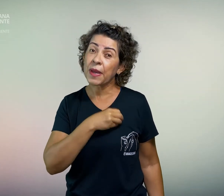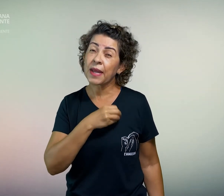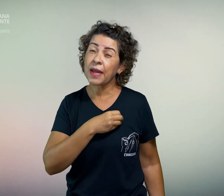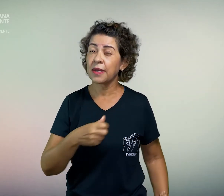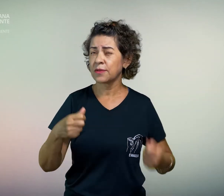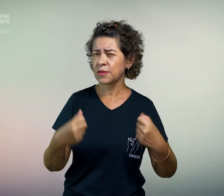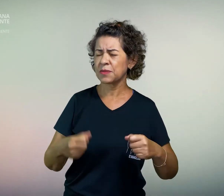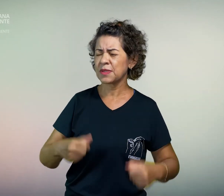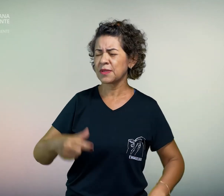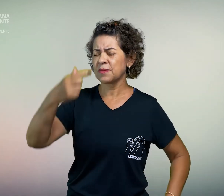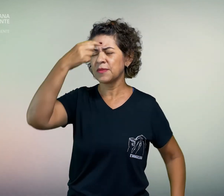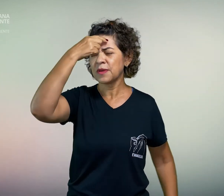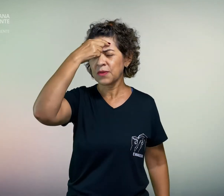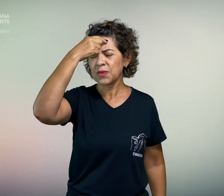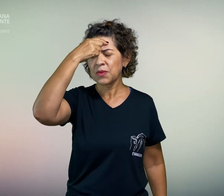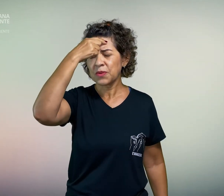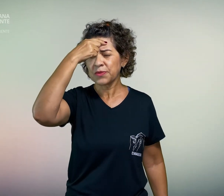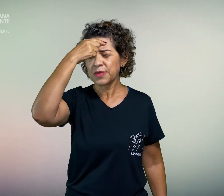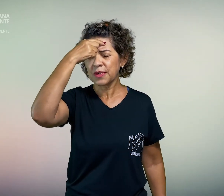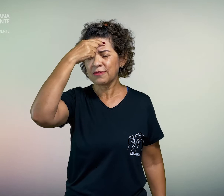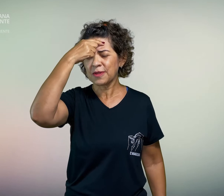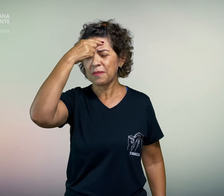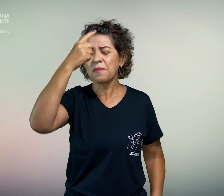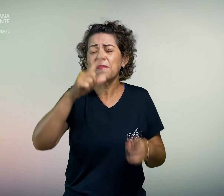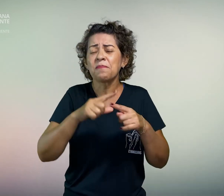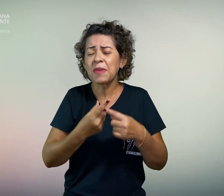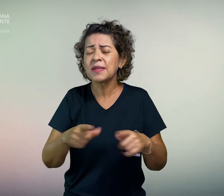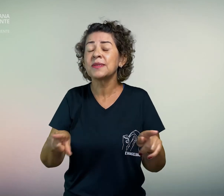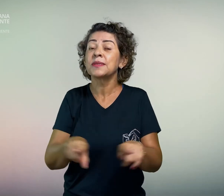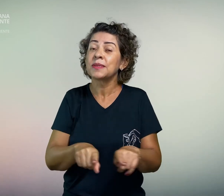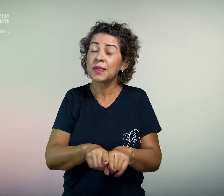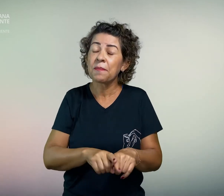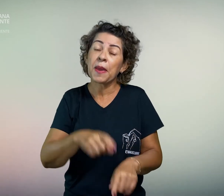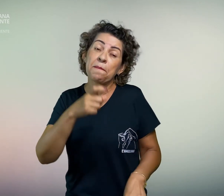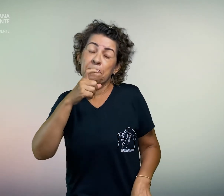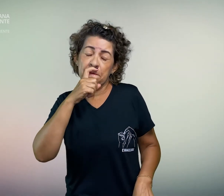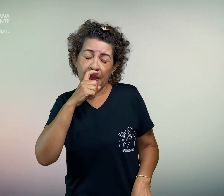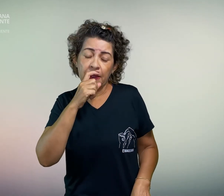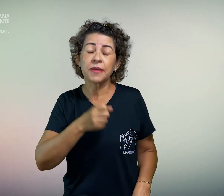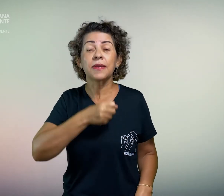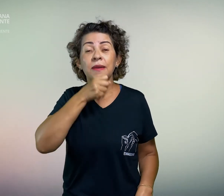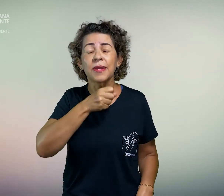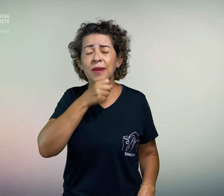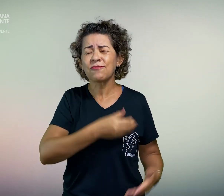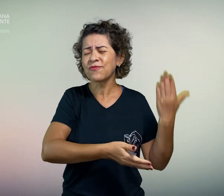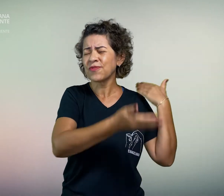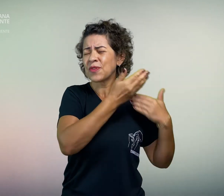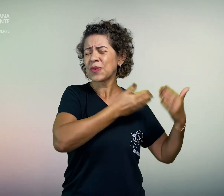pecados, devemos sim ter consciência dos pecados dos nossos pais e